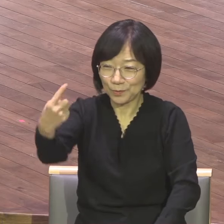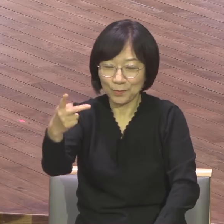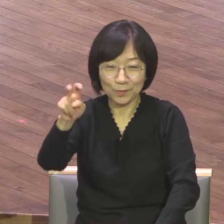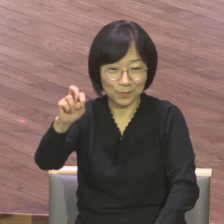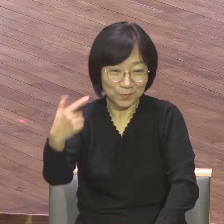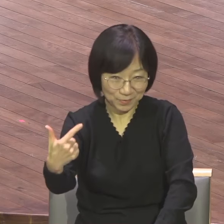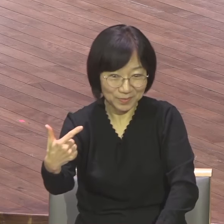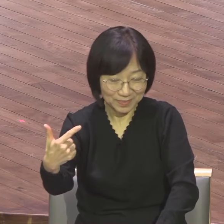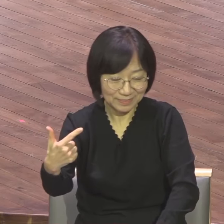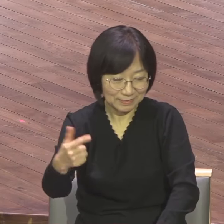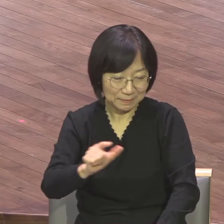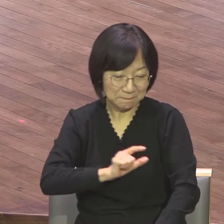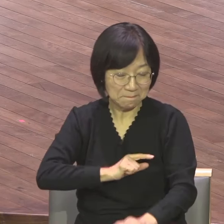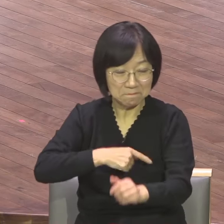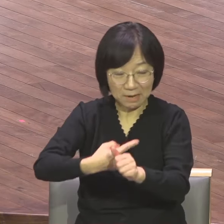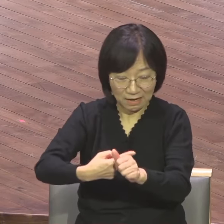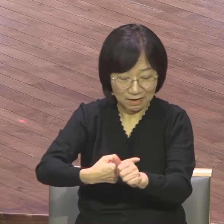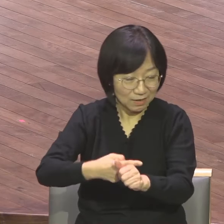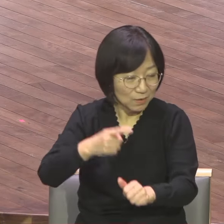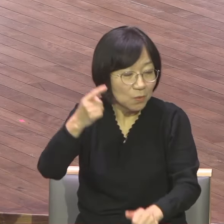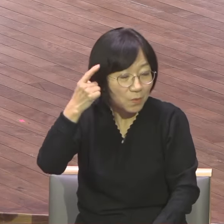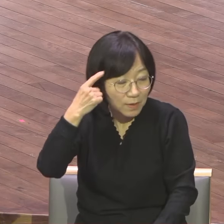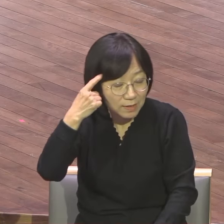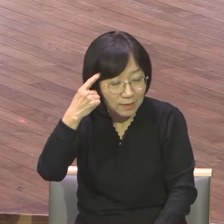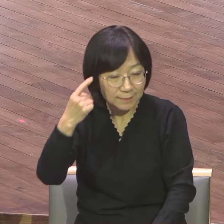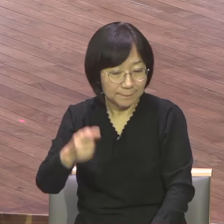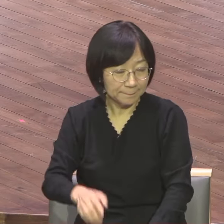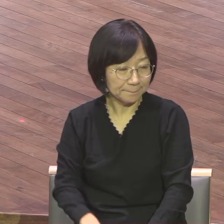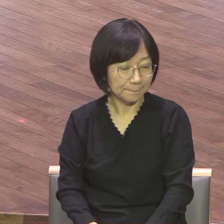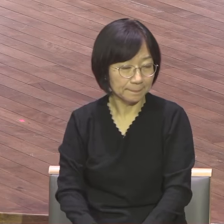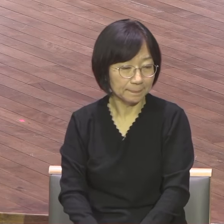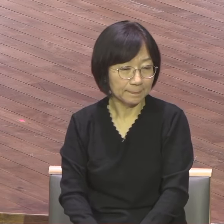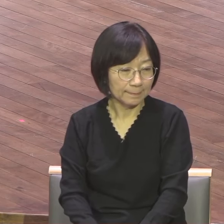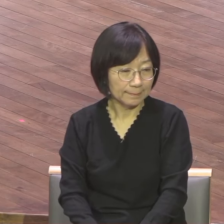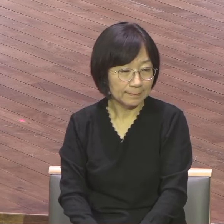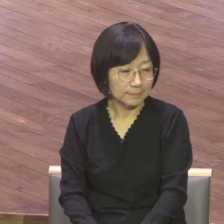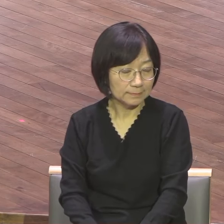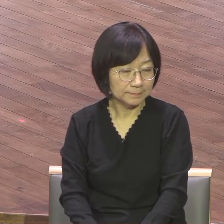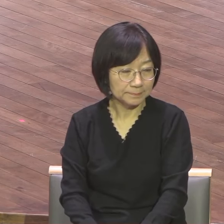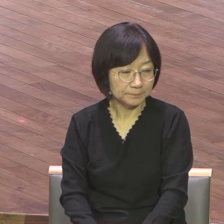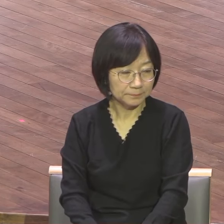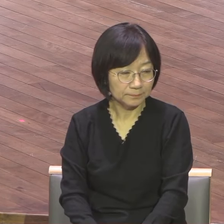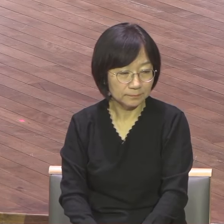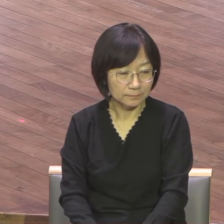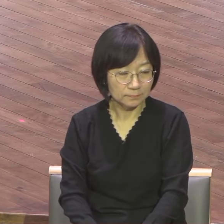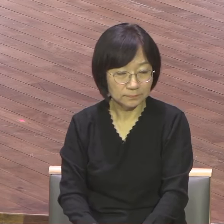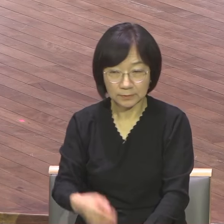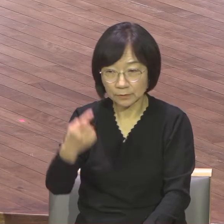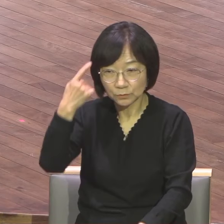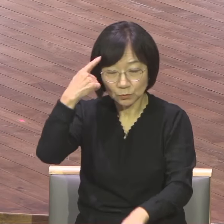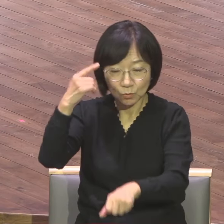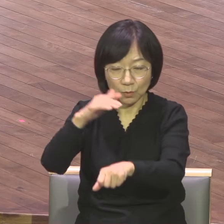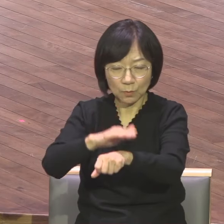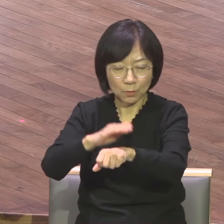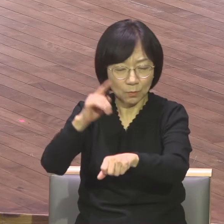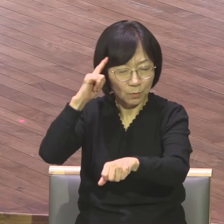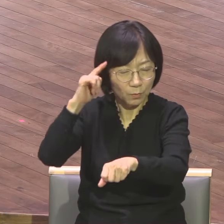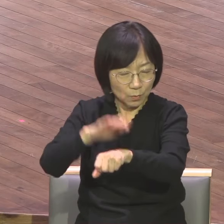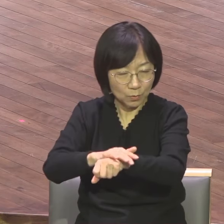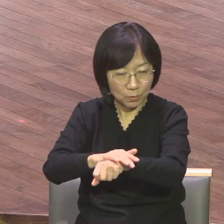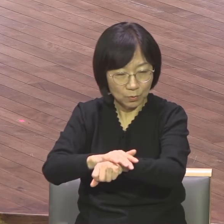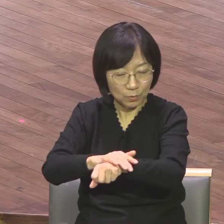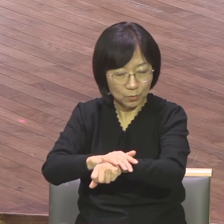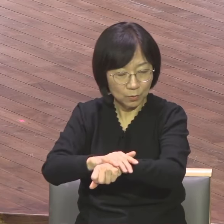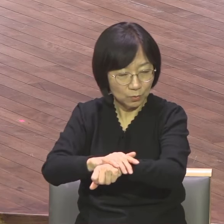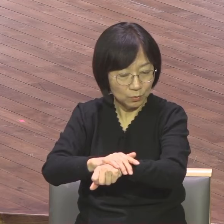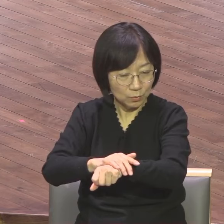4장 29절 3절에 보면 솔로몬이 어떻게 탁월한 지혜를 가졌는지에 대해서 밝혀내고 있잖아요. 솔로몬이 날